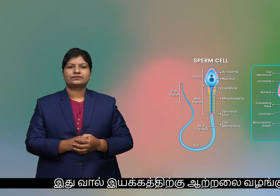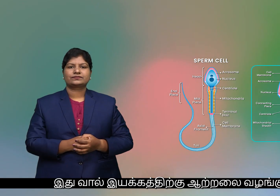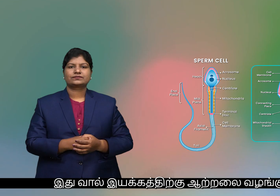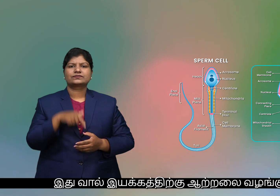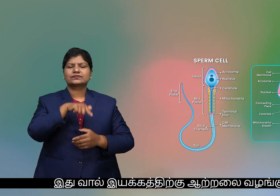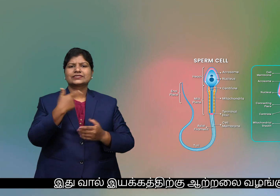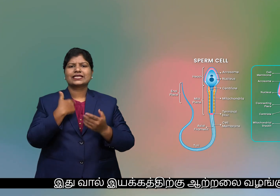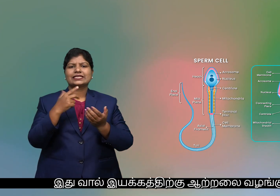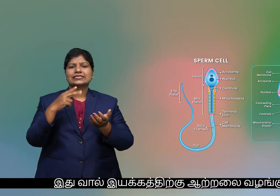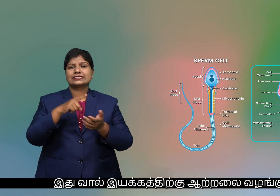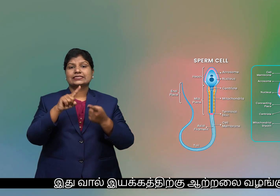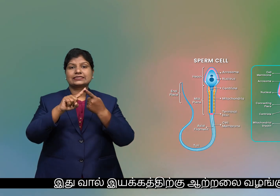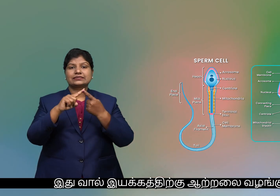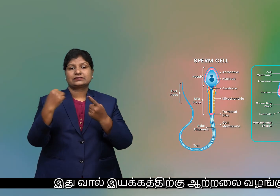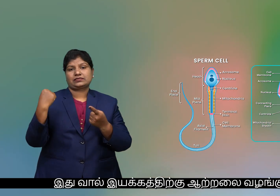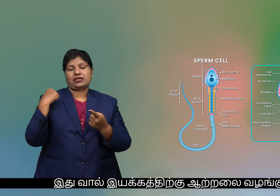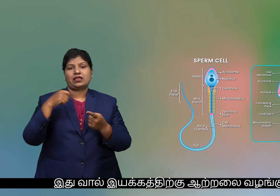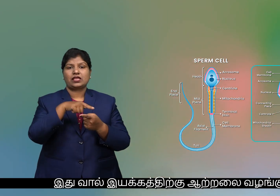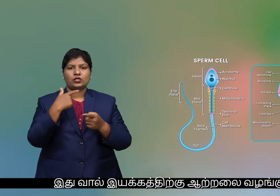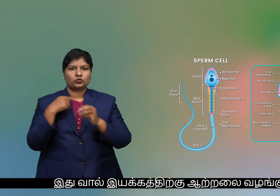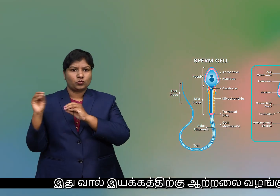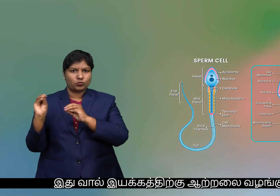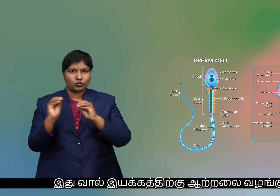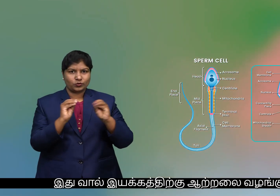இது வால் இயக்கத்திற்கு ஆற்றலை வழங்குகிறது.